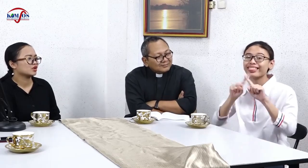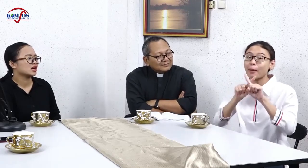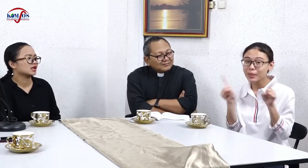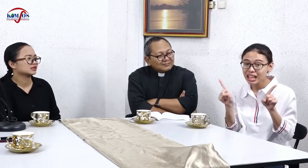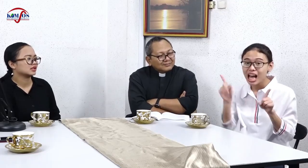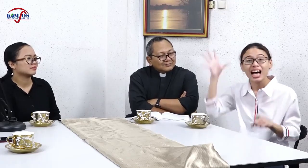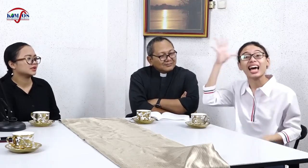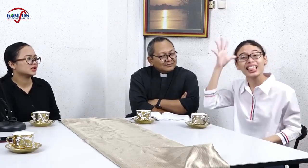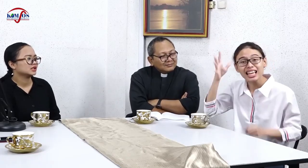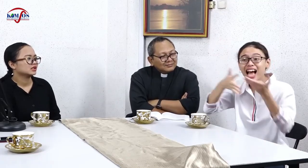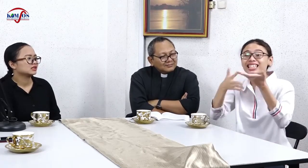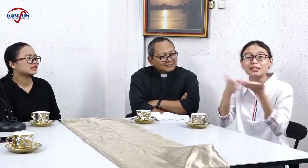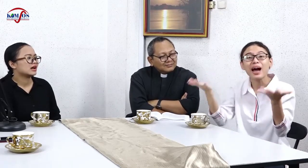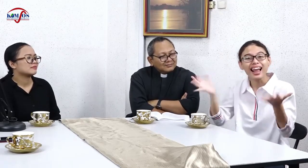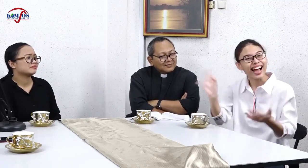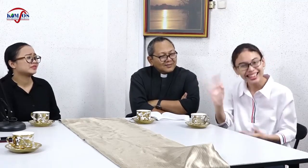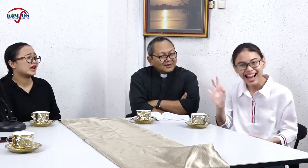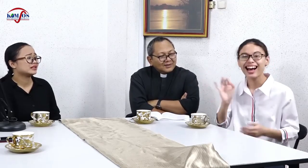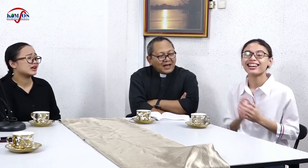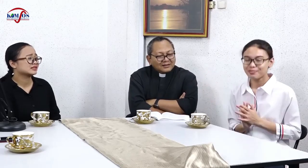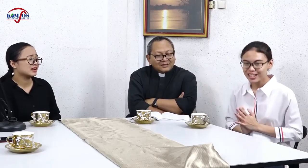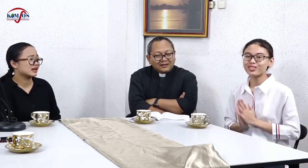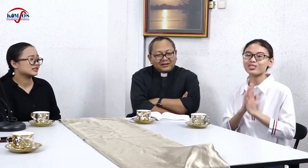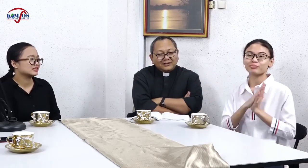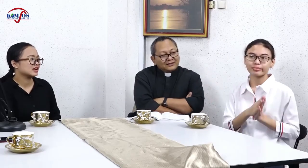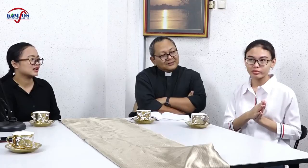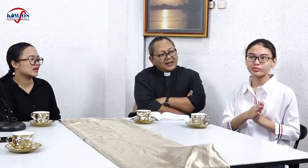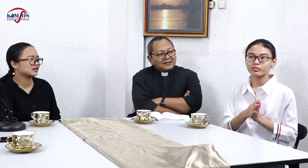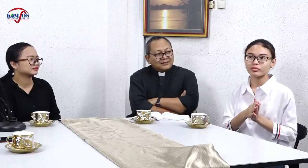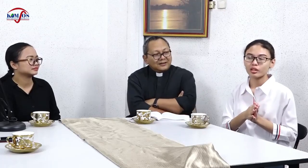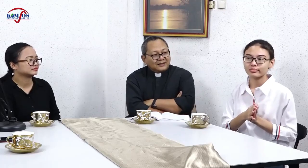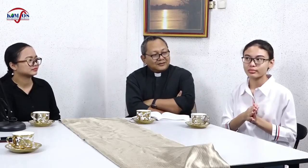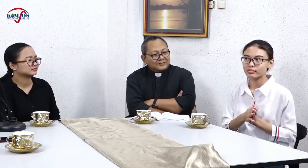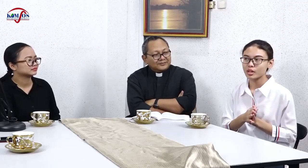mau berdoa tetapi tidak ada aksen